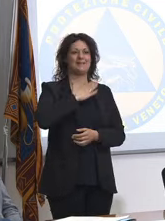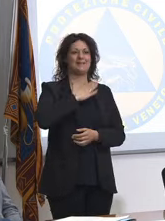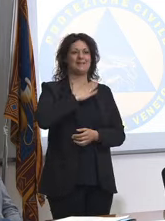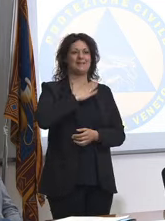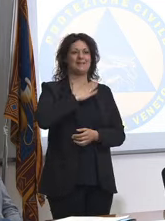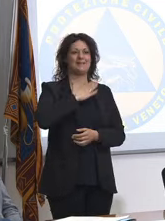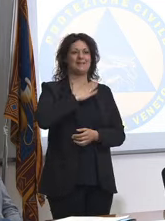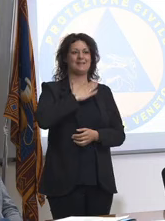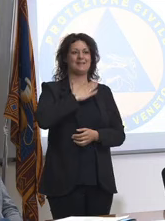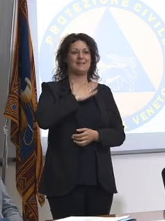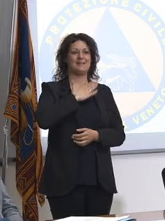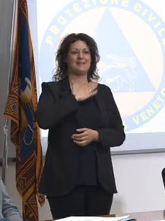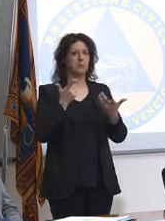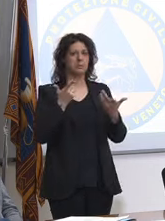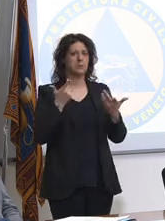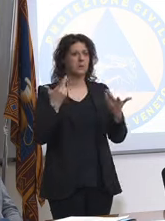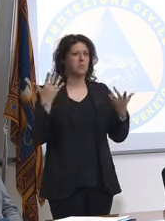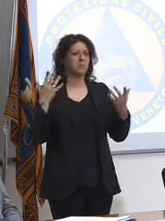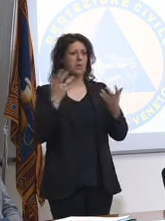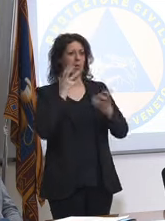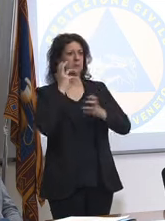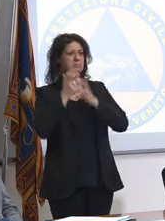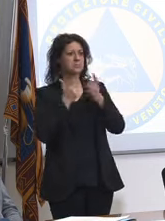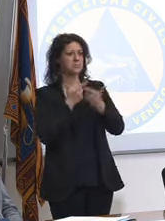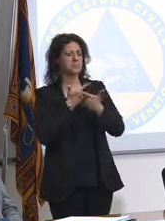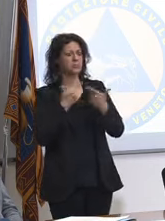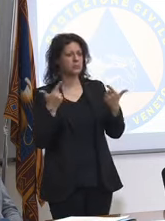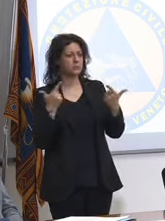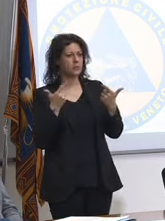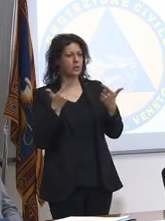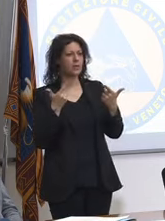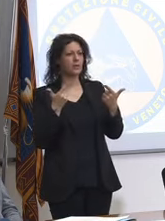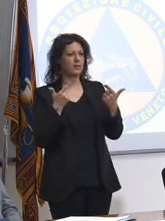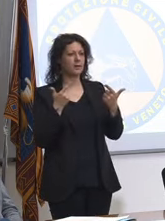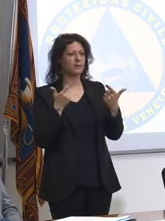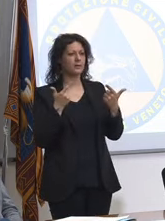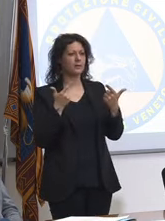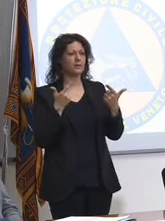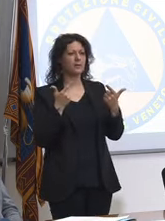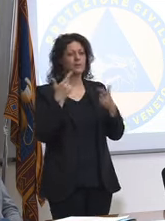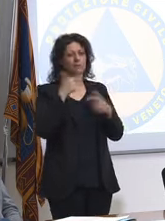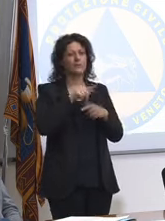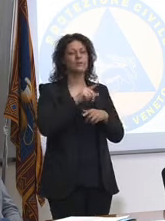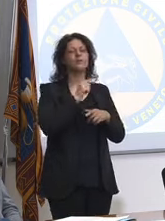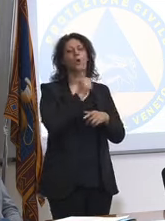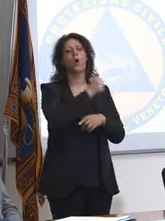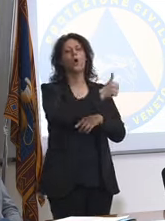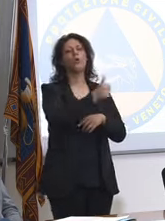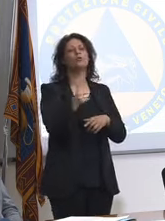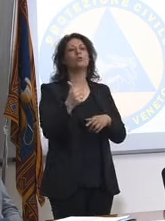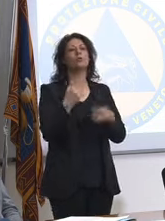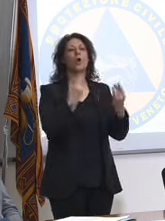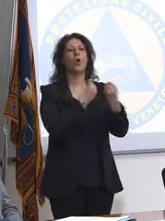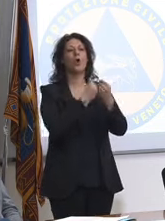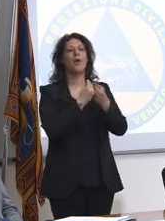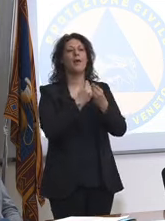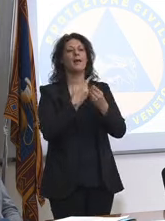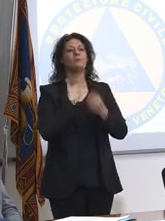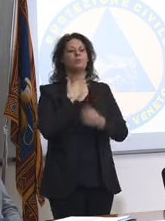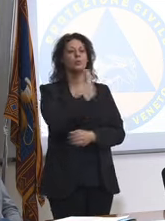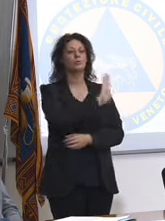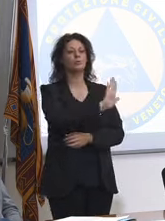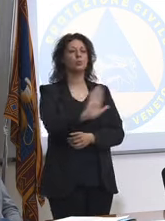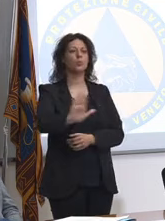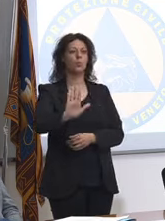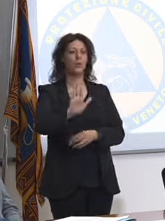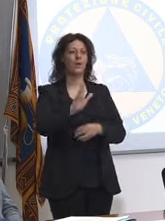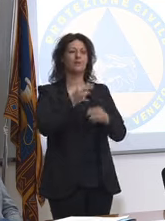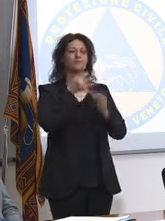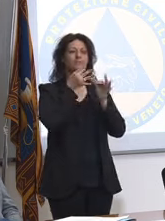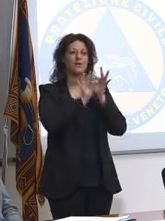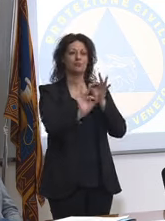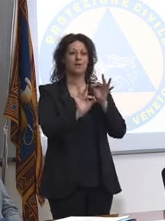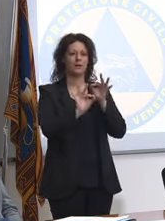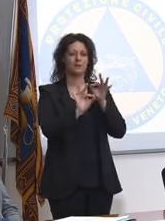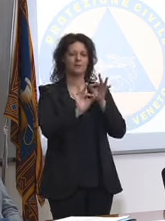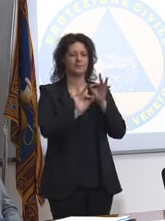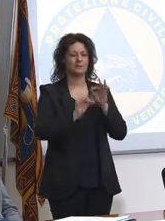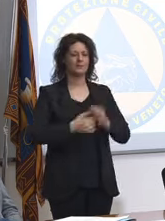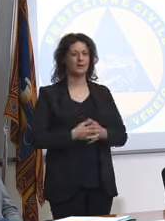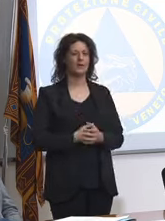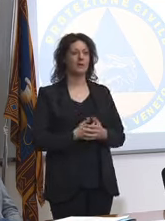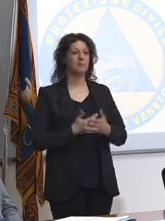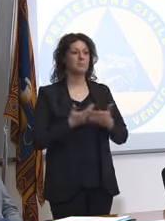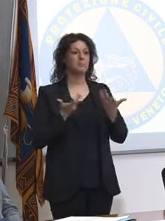altri colleghi che operano al massimo nell'ambito della propria professionalità, nell'ambito della propria specialità.